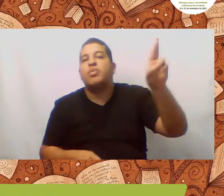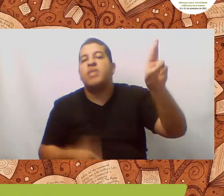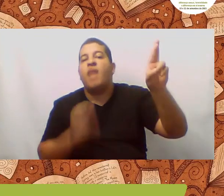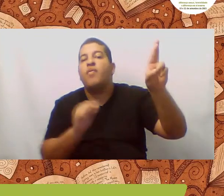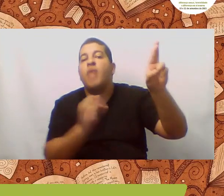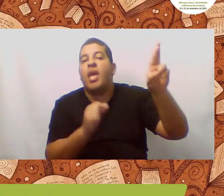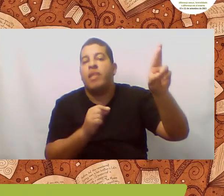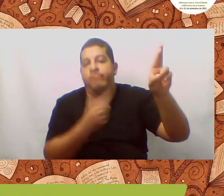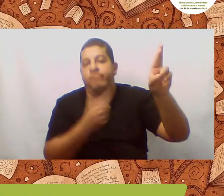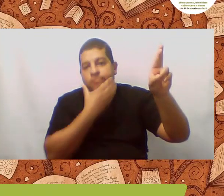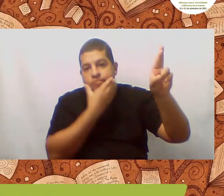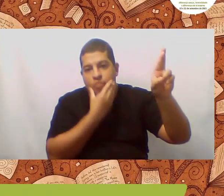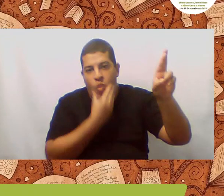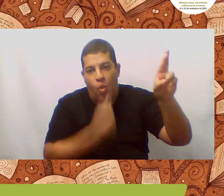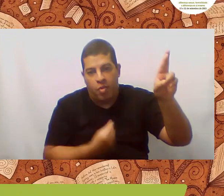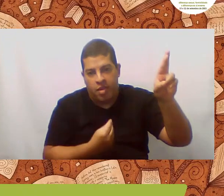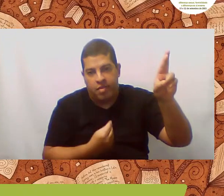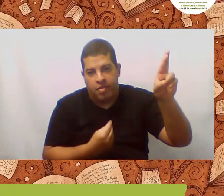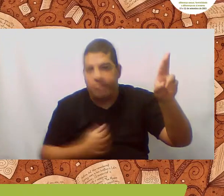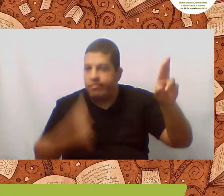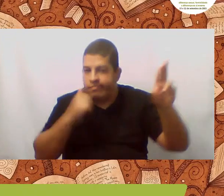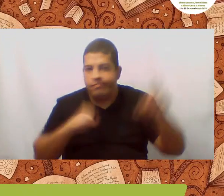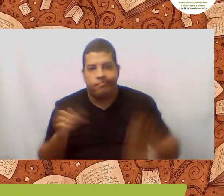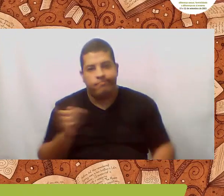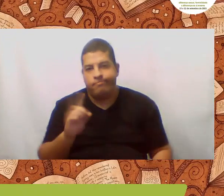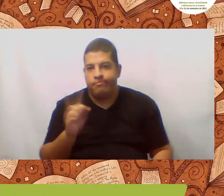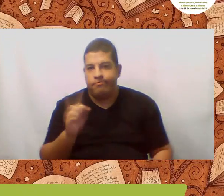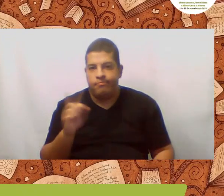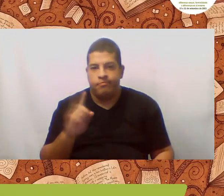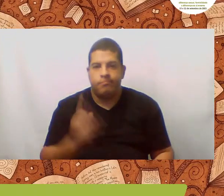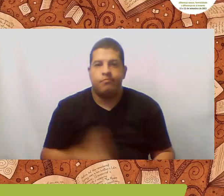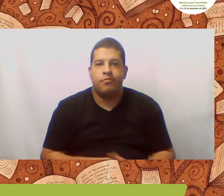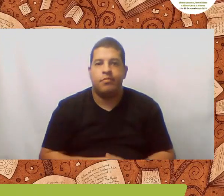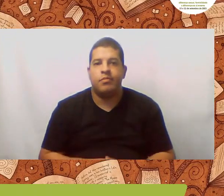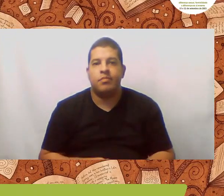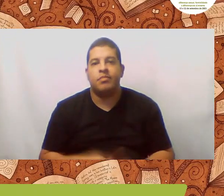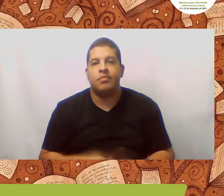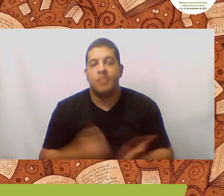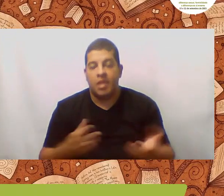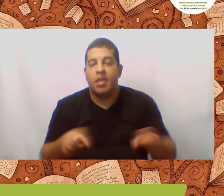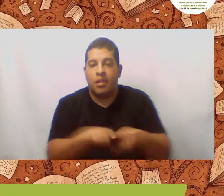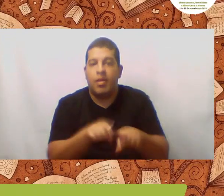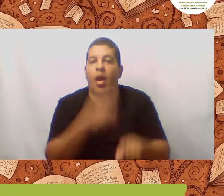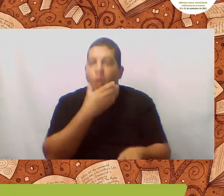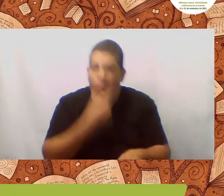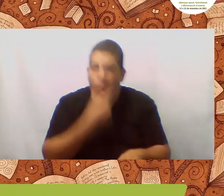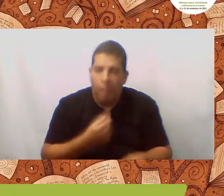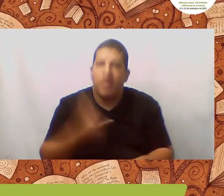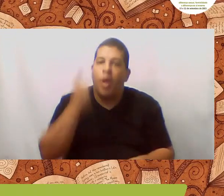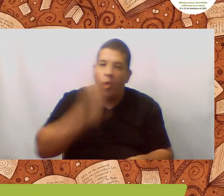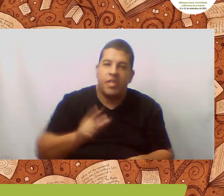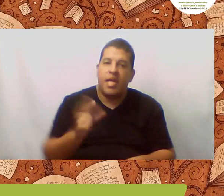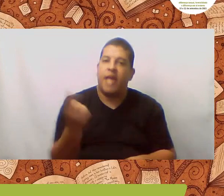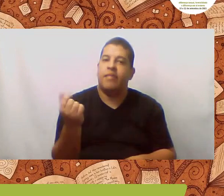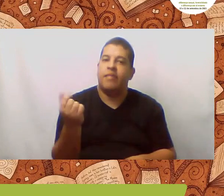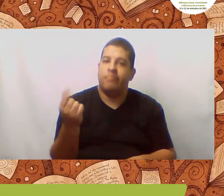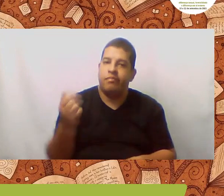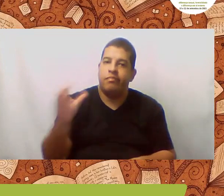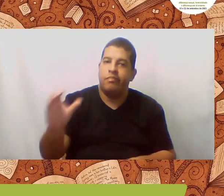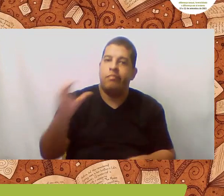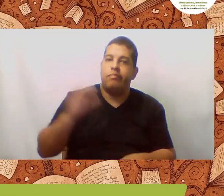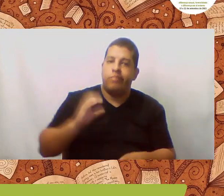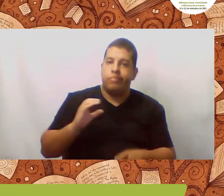Né? Quer dizer, então, o que implicava também maiores salários para os homens em relação às mulheres. Então, a gente vê um conjunto